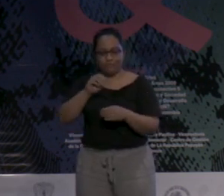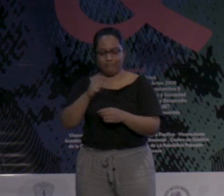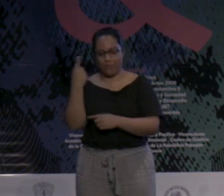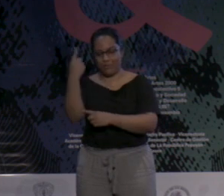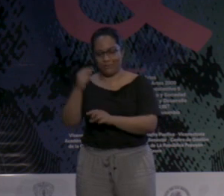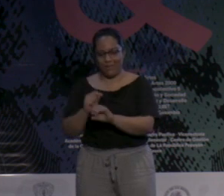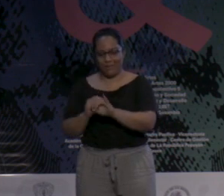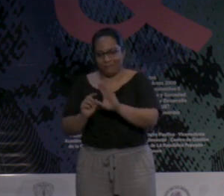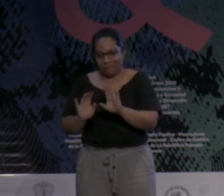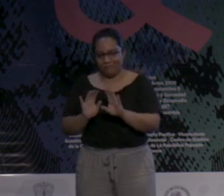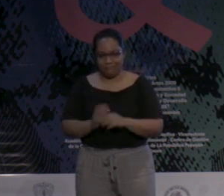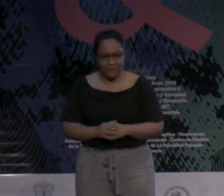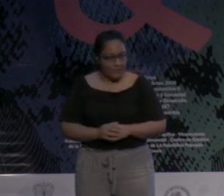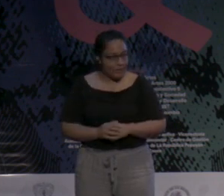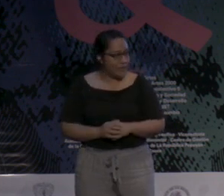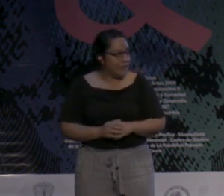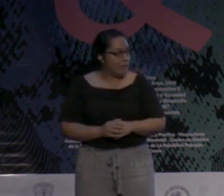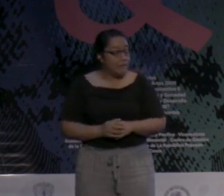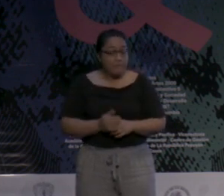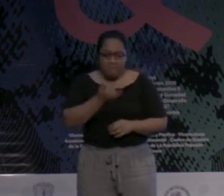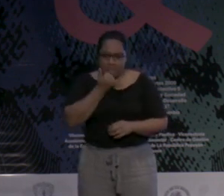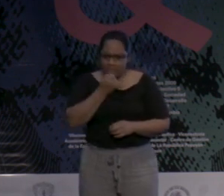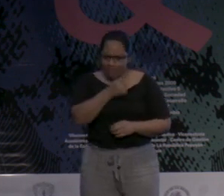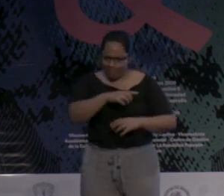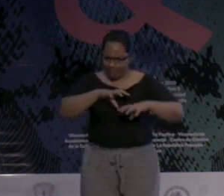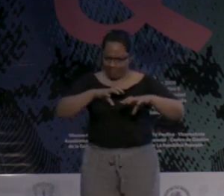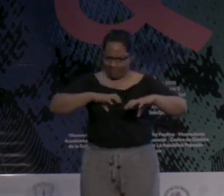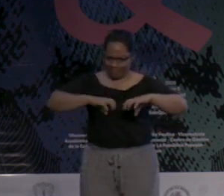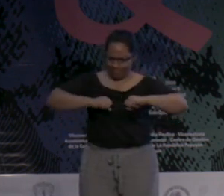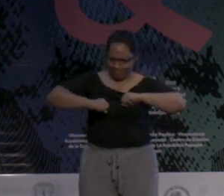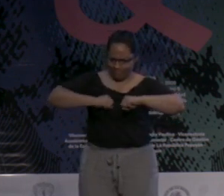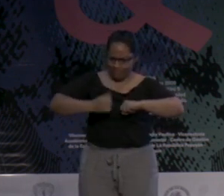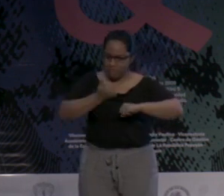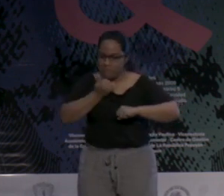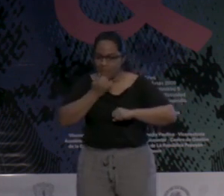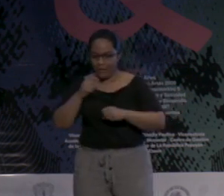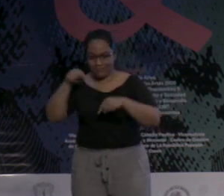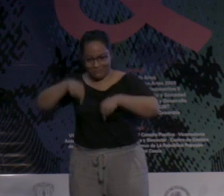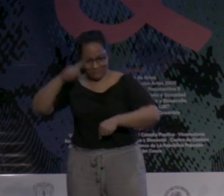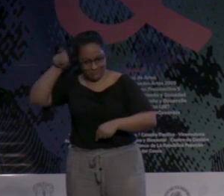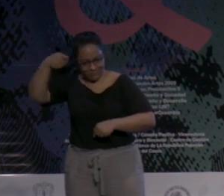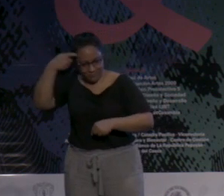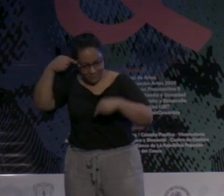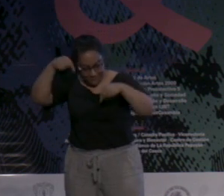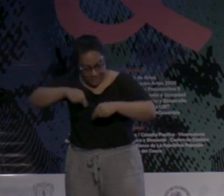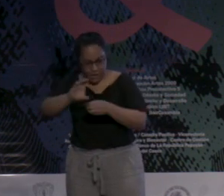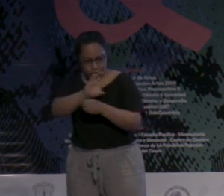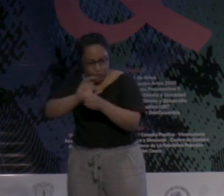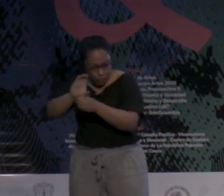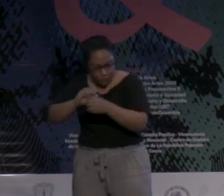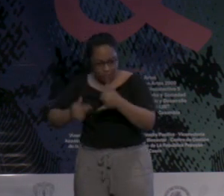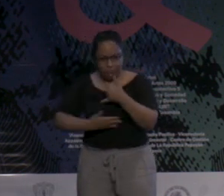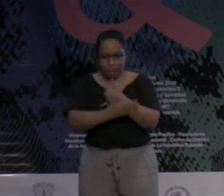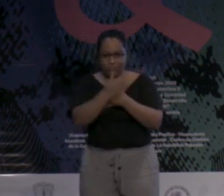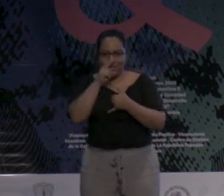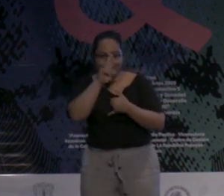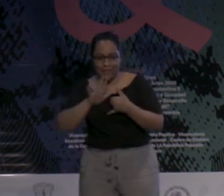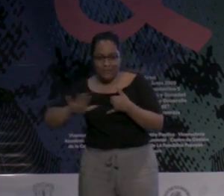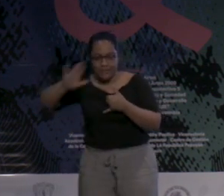Bueno, ahora, frente a estas acciones venimos a encontrar el gobierno de nuestras ciudades, y el gobierno nacional